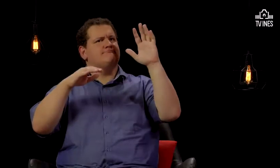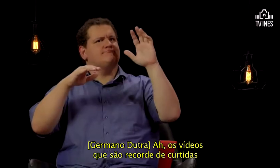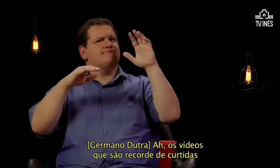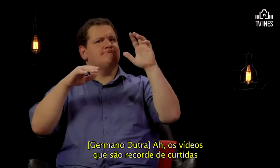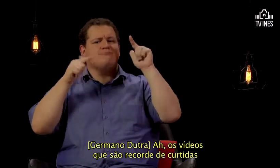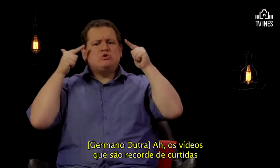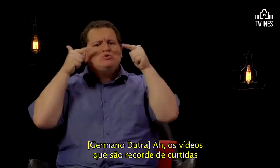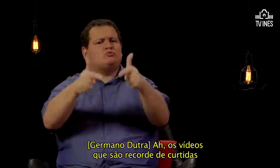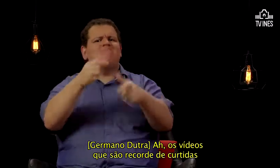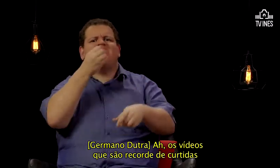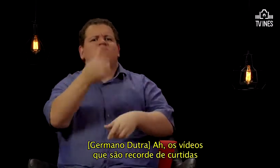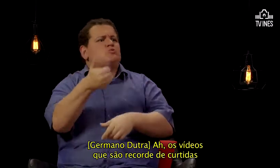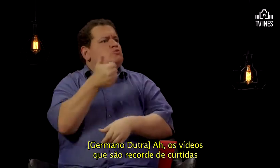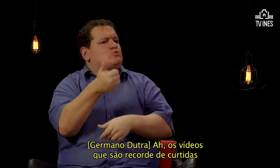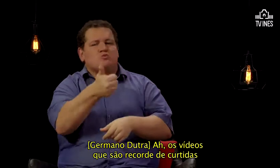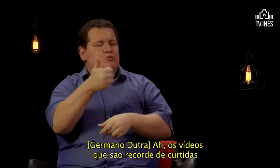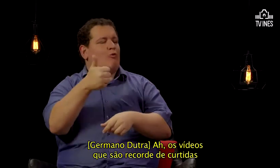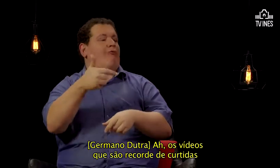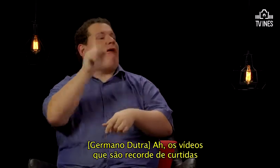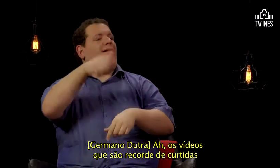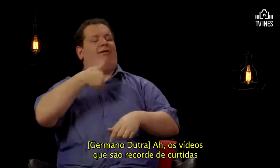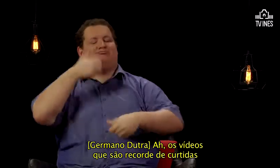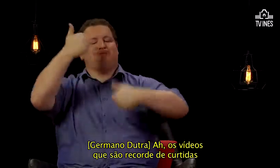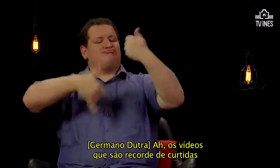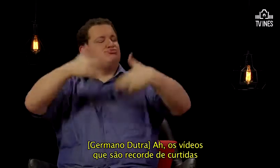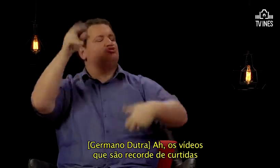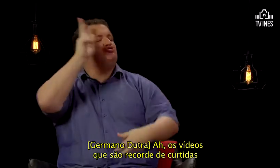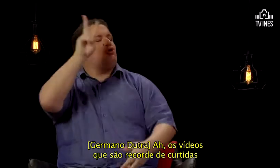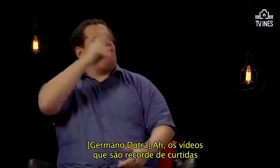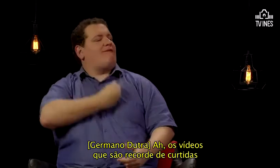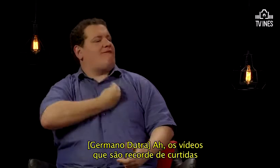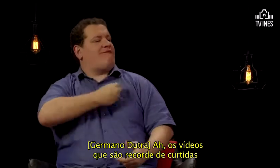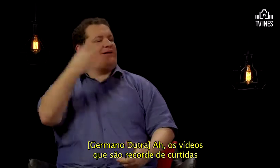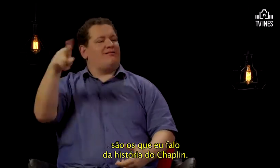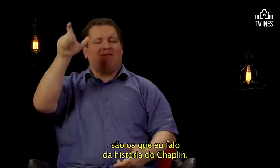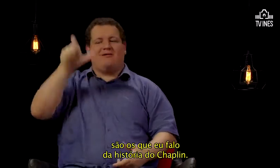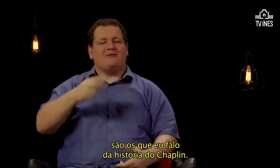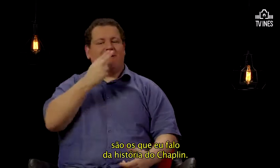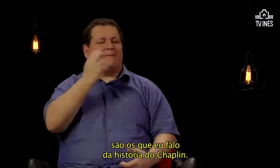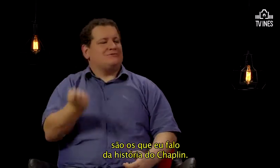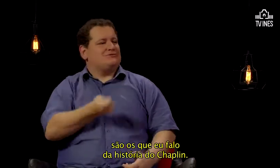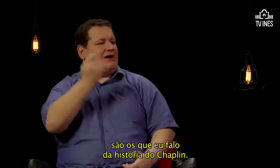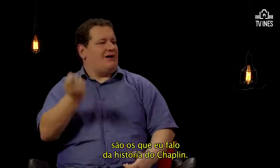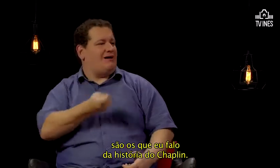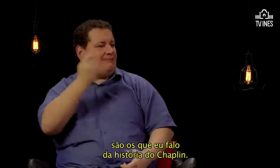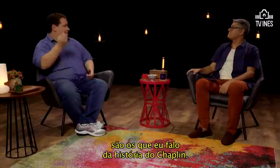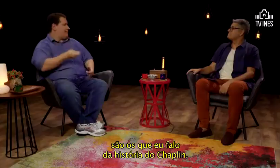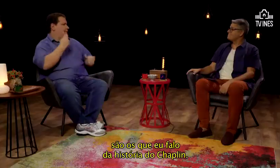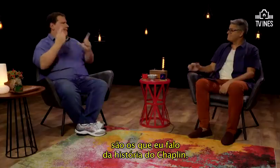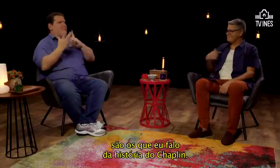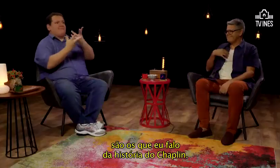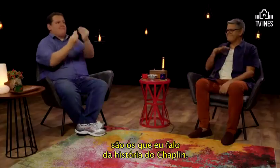Ah, os vídeos que são recorde de curtida? São os que falam, o que eu falo da história do Chaplin.